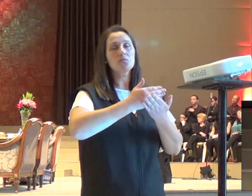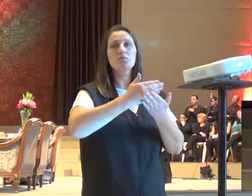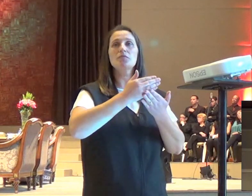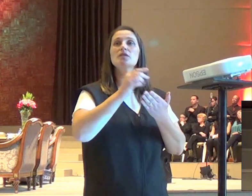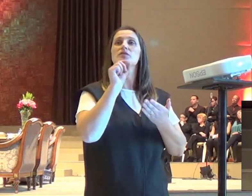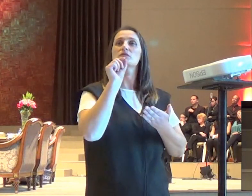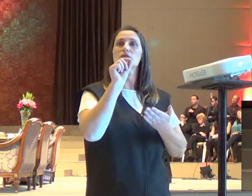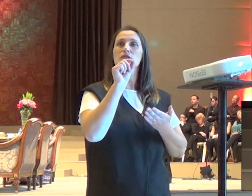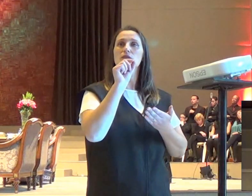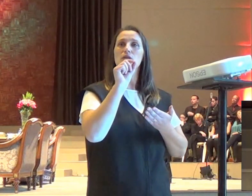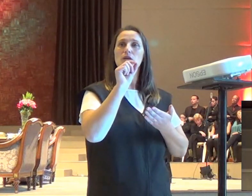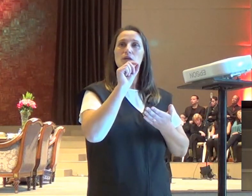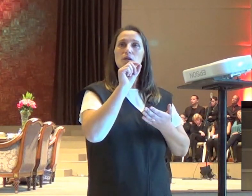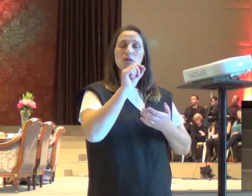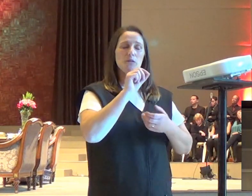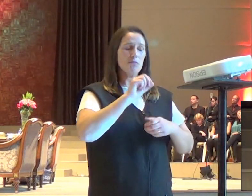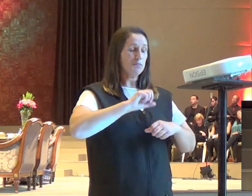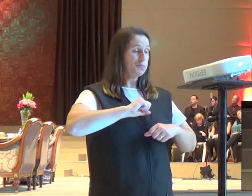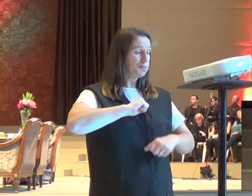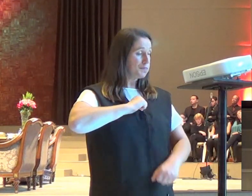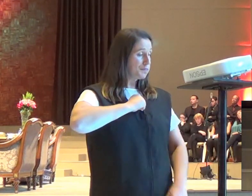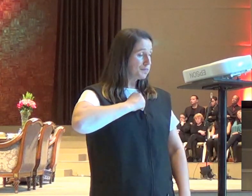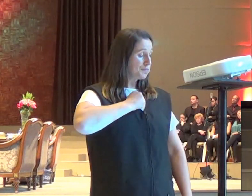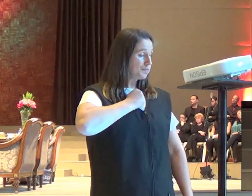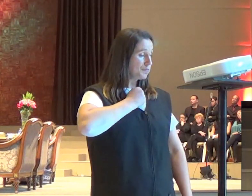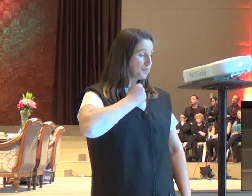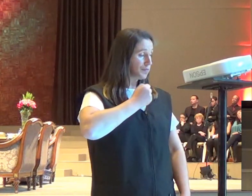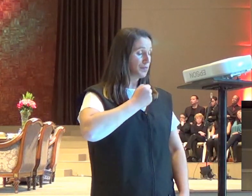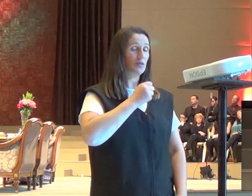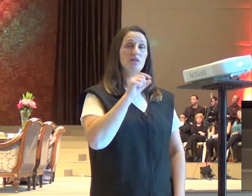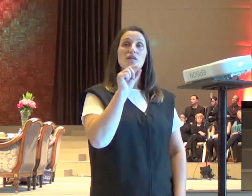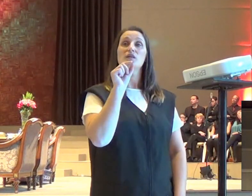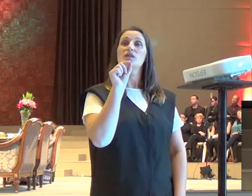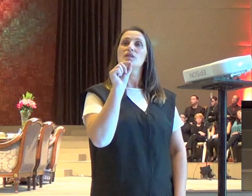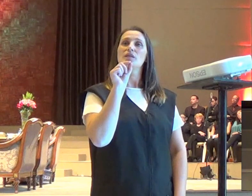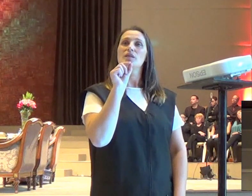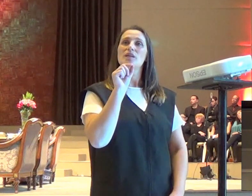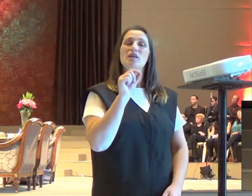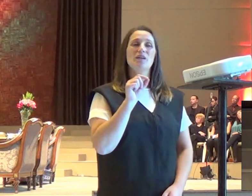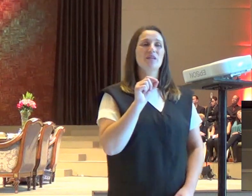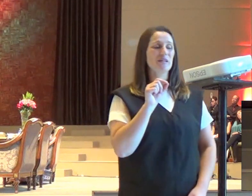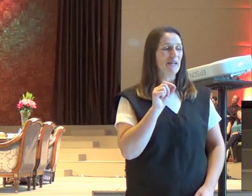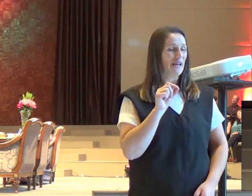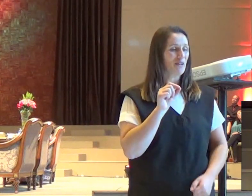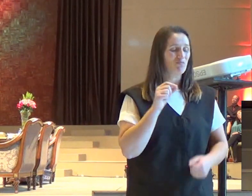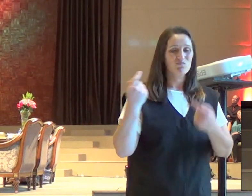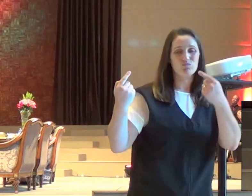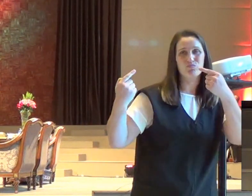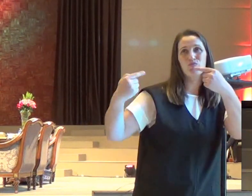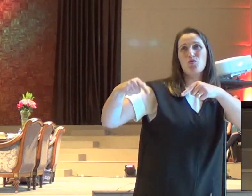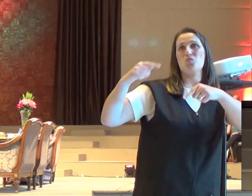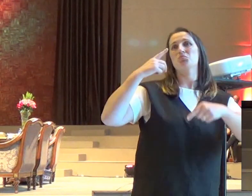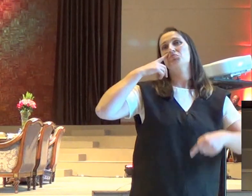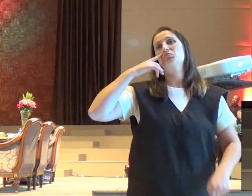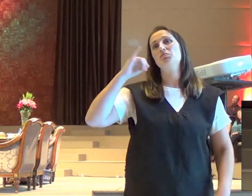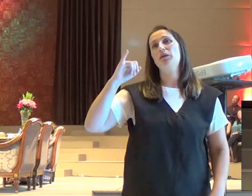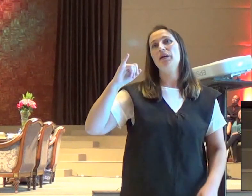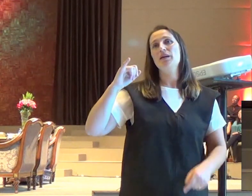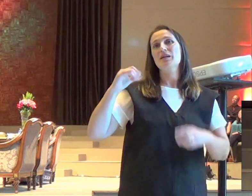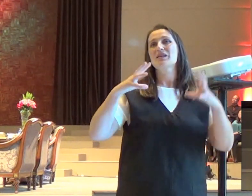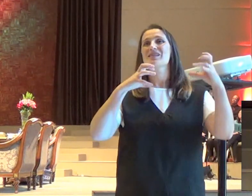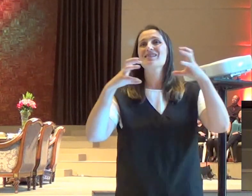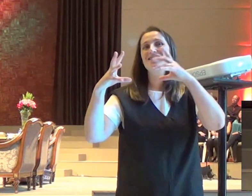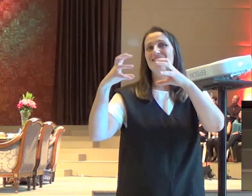e essa revolução ele quer tomar o poder e aí há uma guerra, uma guerra civil, porque